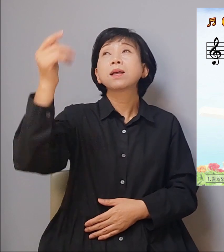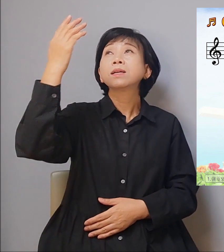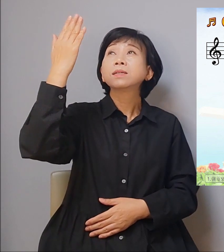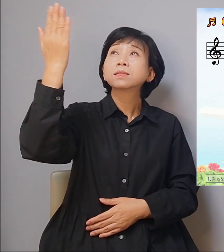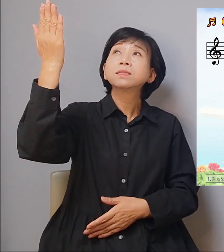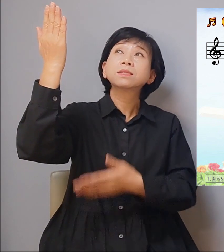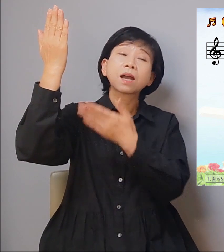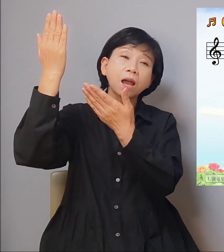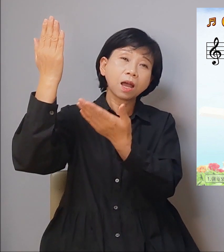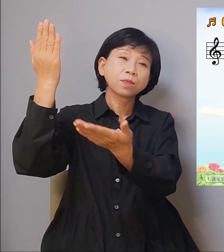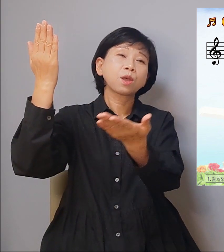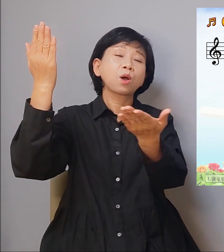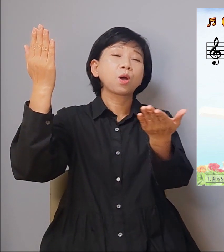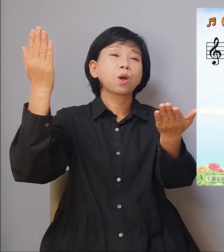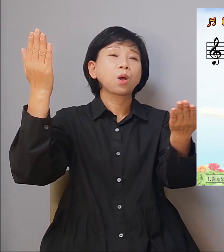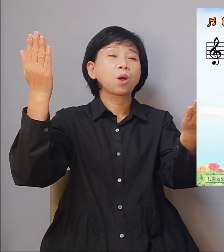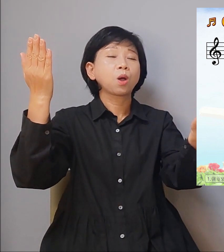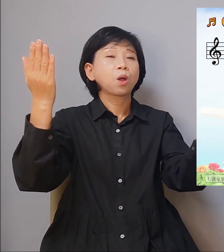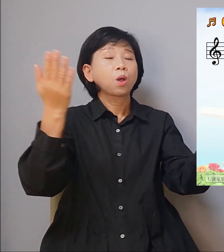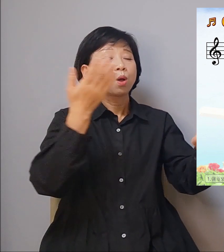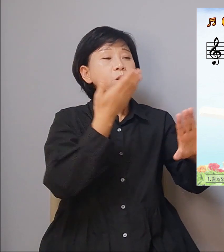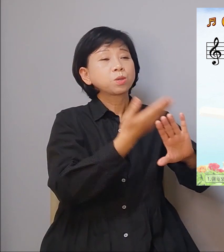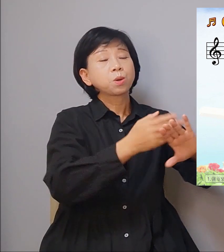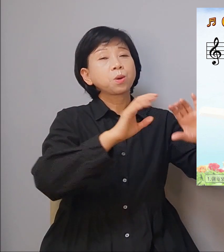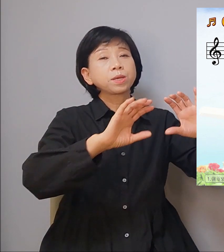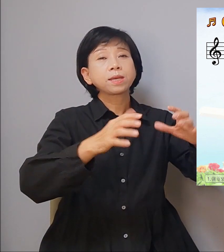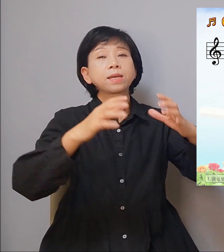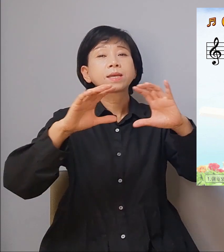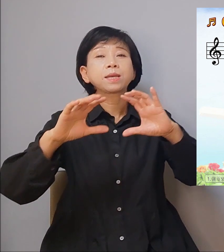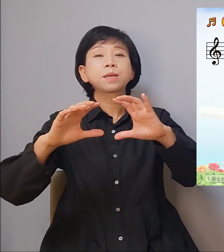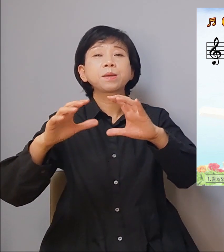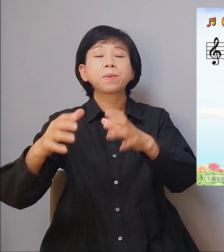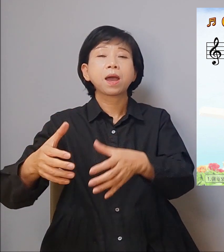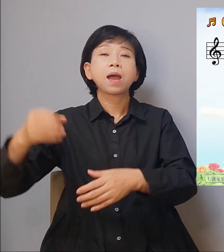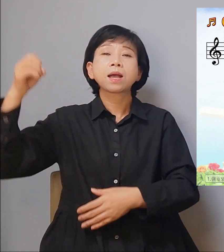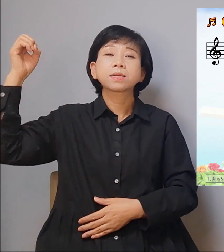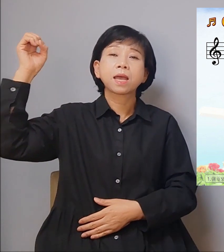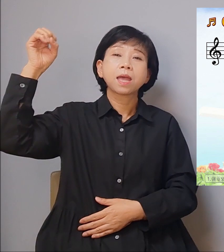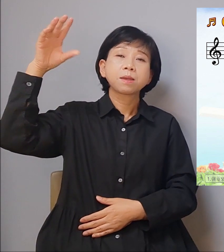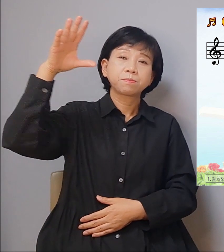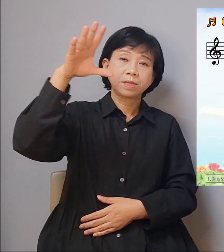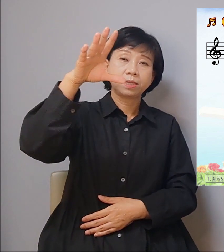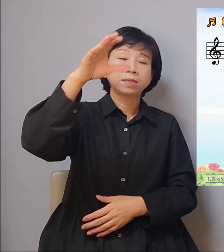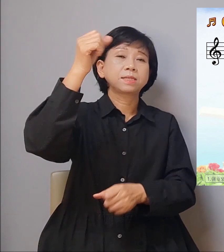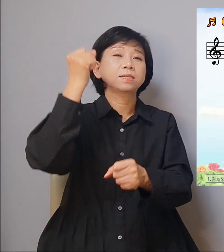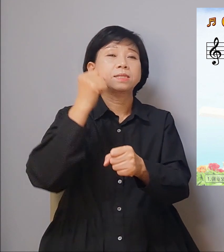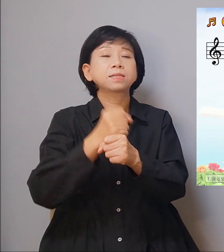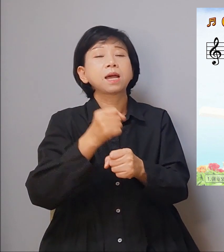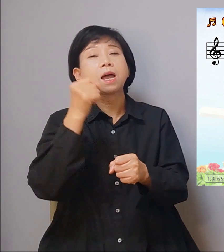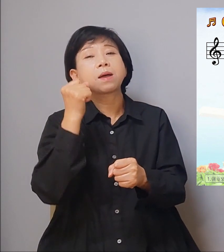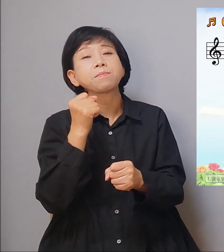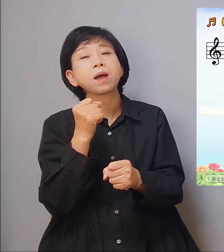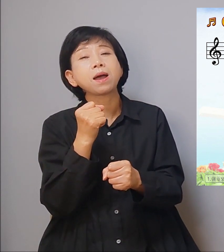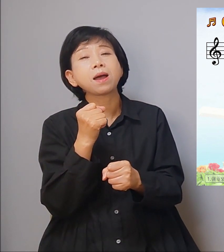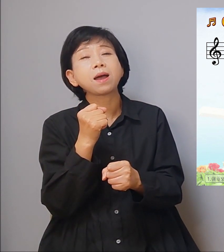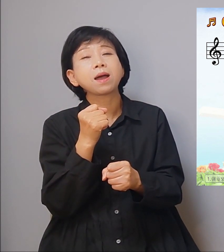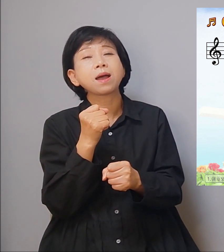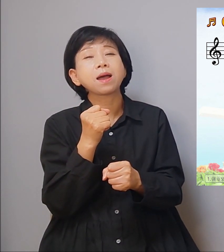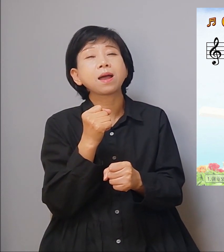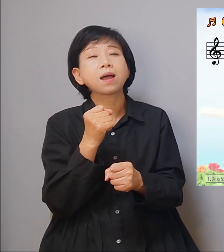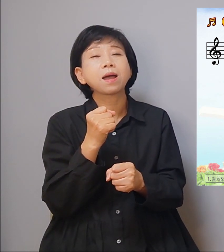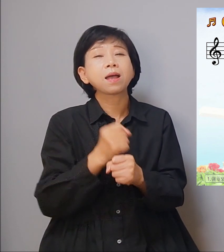선포하라. 그가 너로 희망의 빛을 삼아